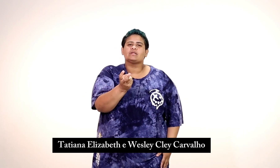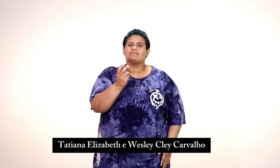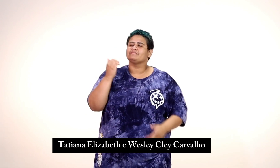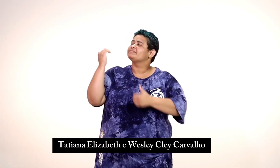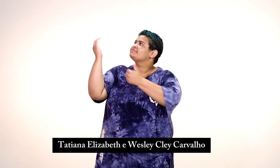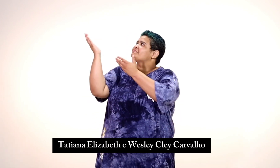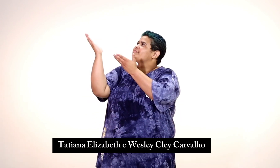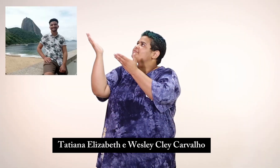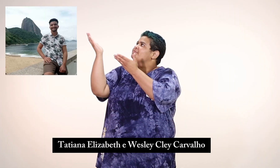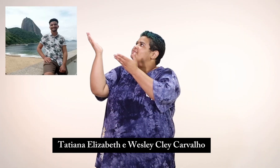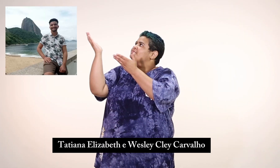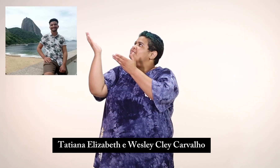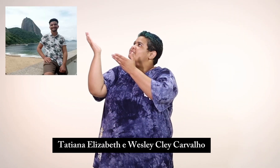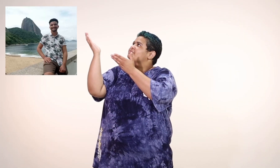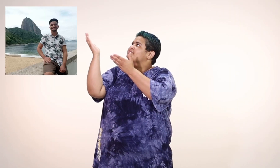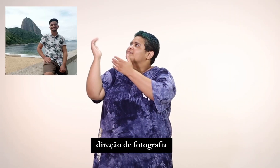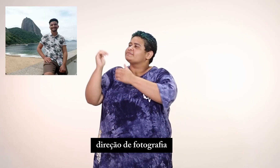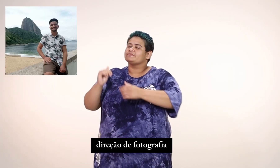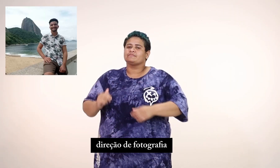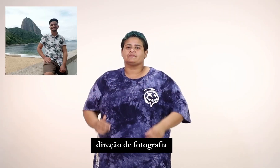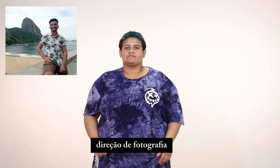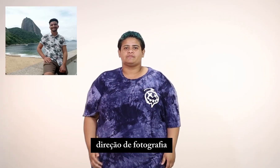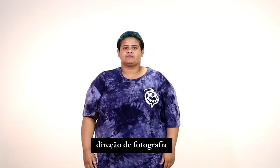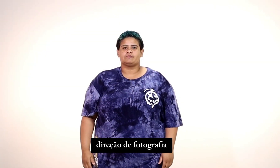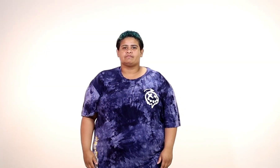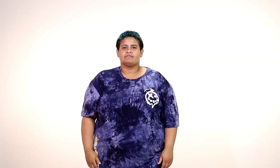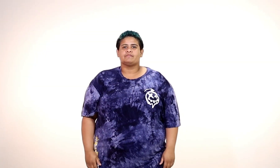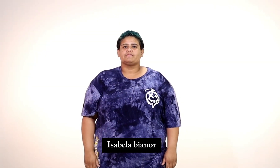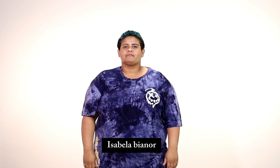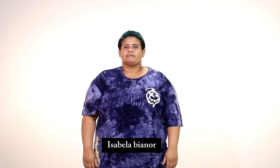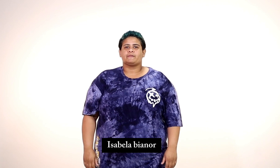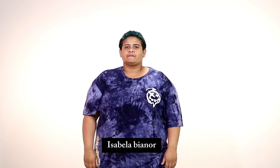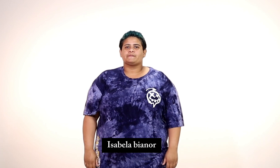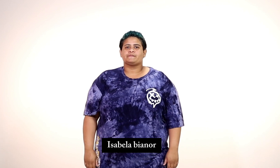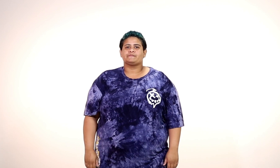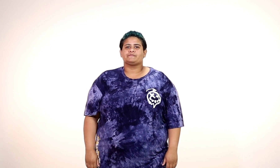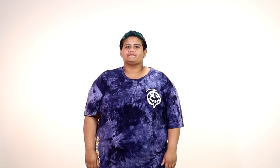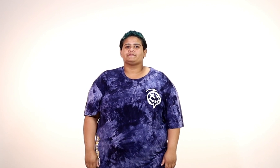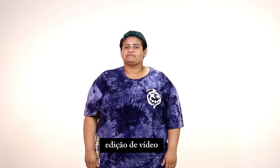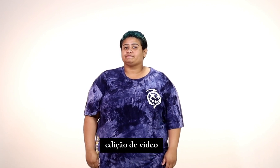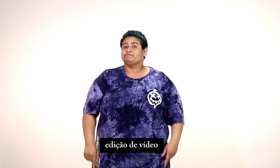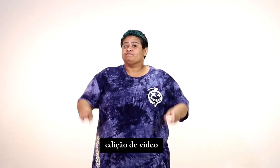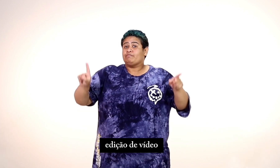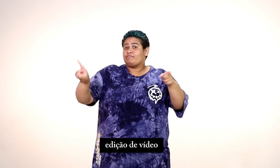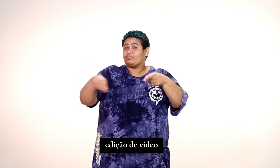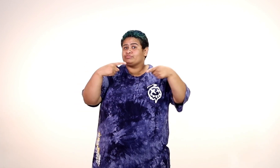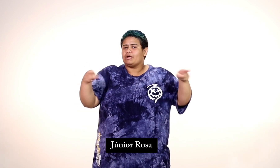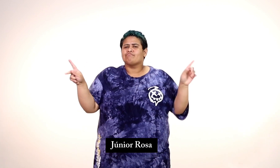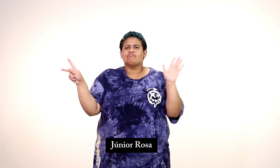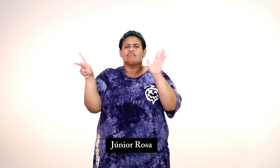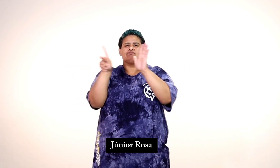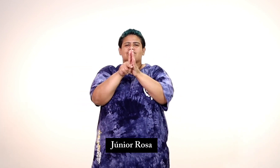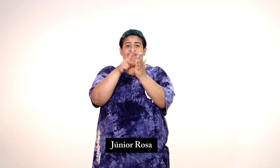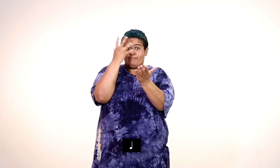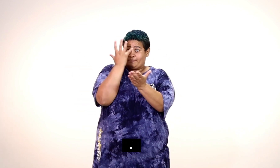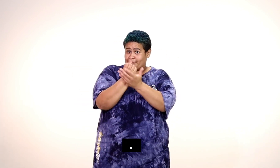e Wesley Clay Carvalho. Direção de fotografia, Isabela Bianor. Edição de vídeo, Júnior Rosa.